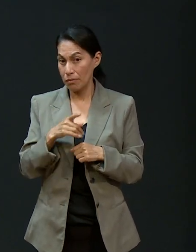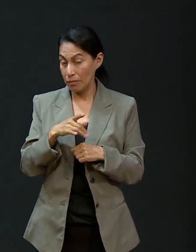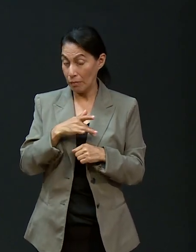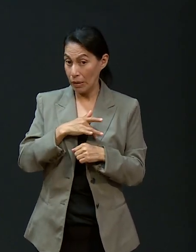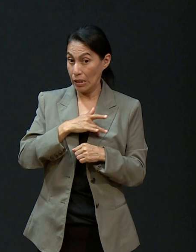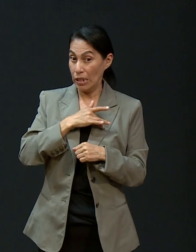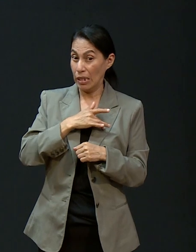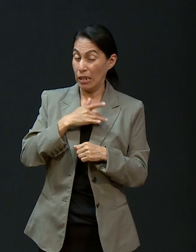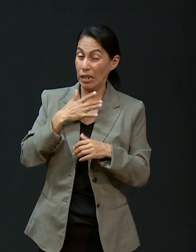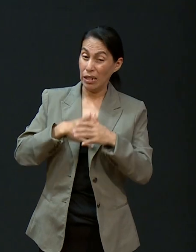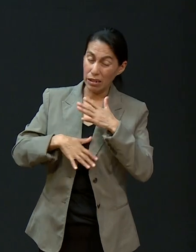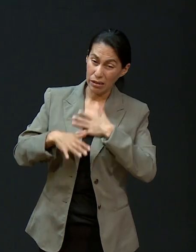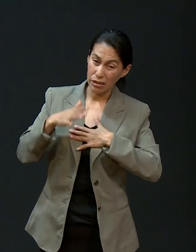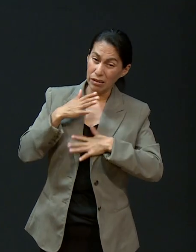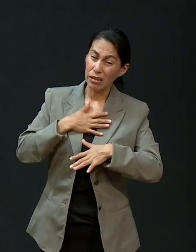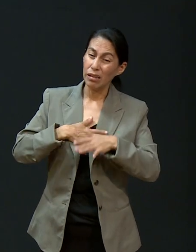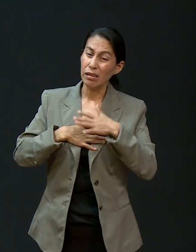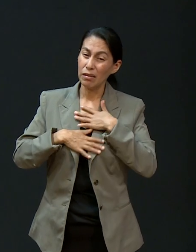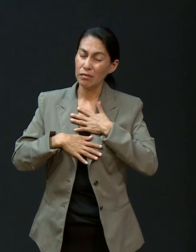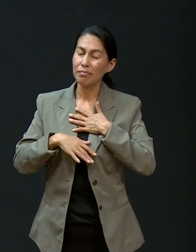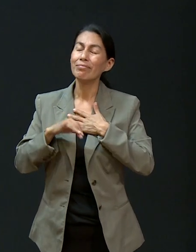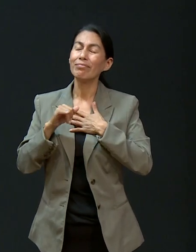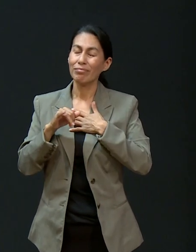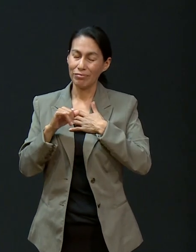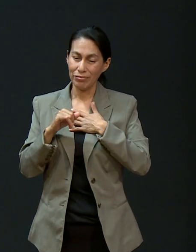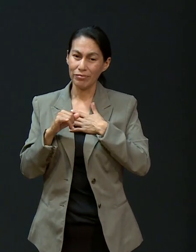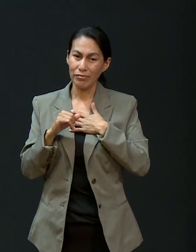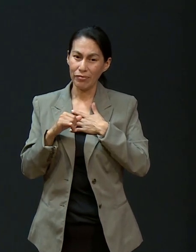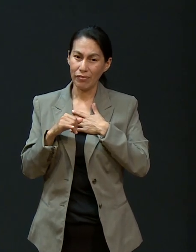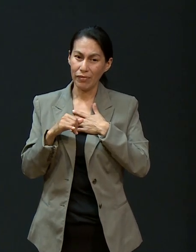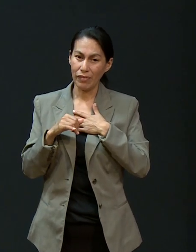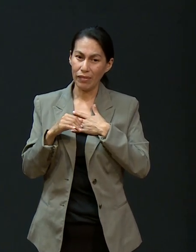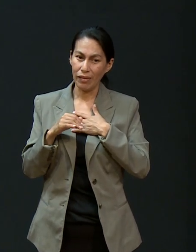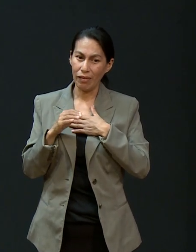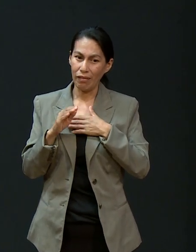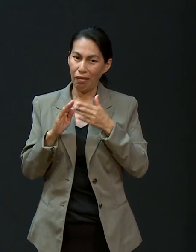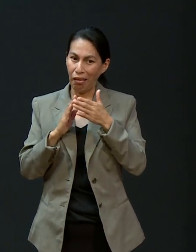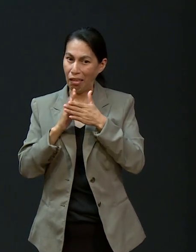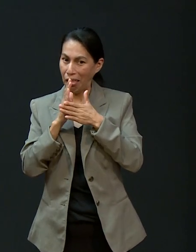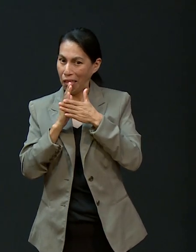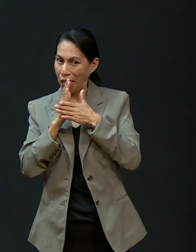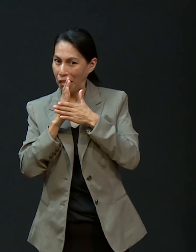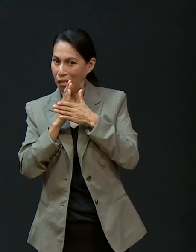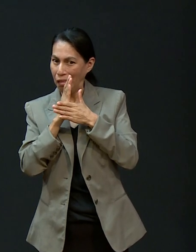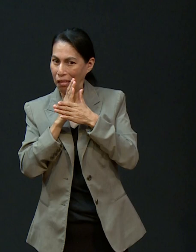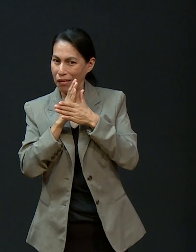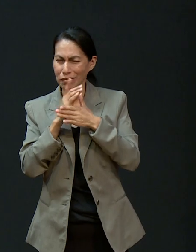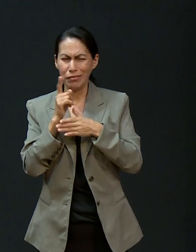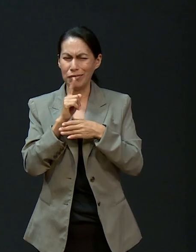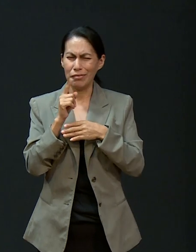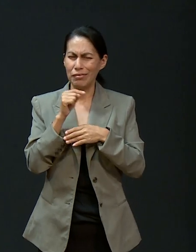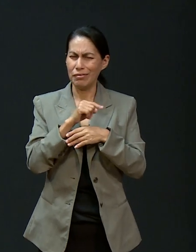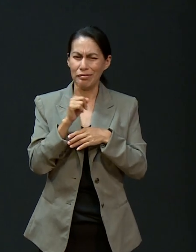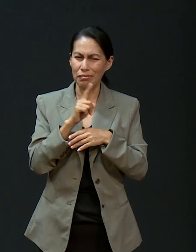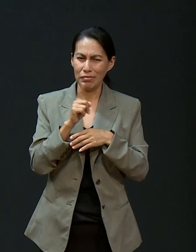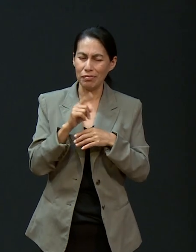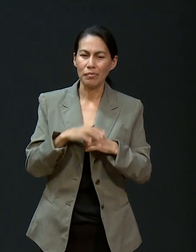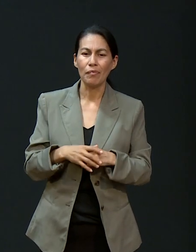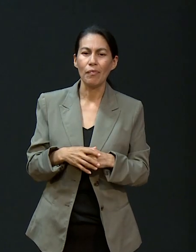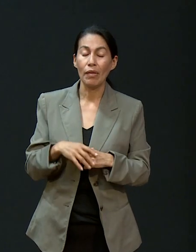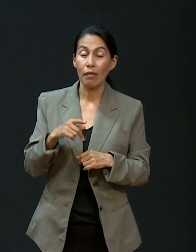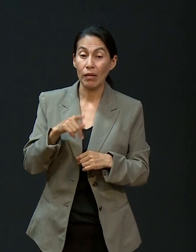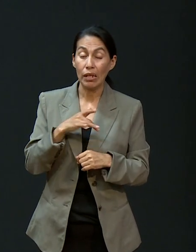está bien. Y tú te sentías agotado. Sí, ya estaba. No había tiburones. No, ahí no.